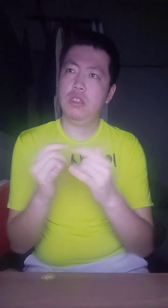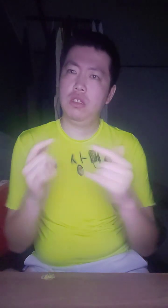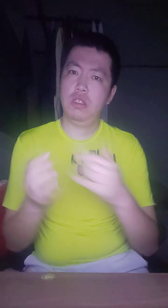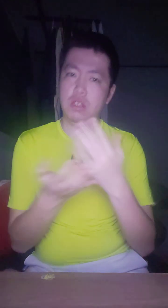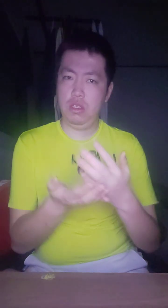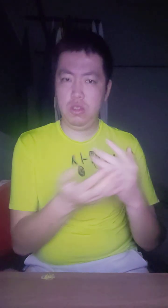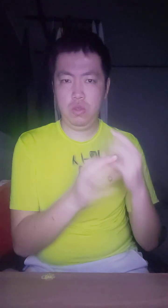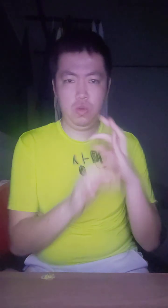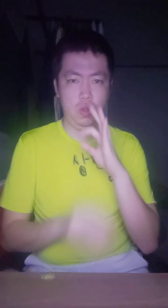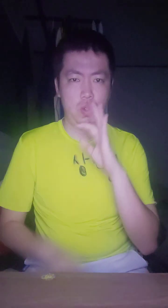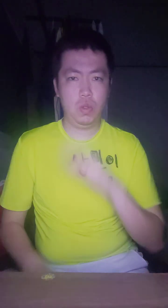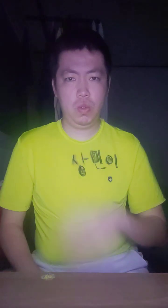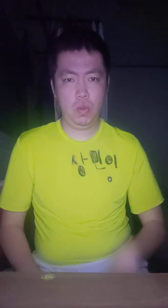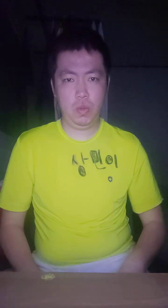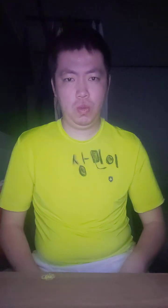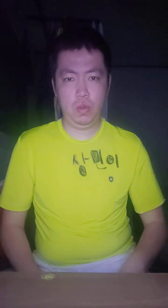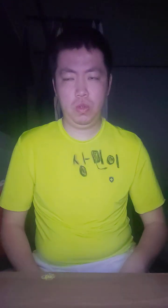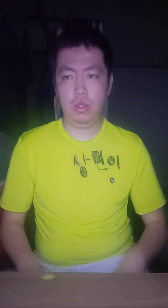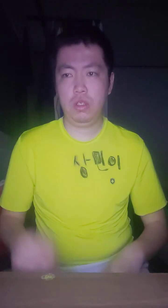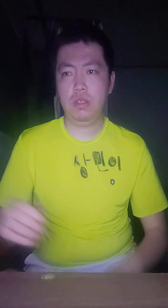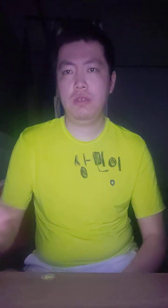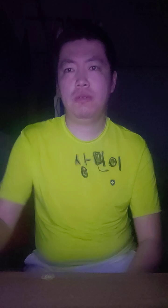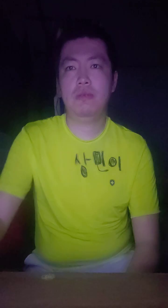중입니다. KBS 뉴스 정혜주입니다.